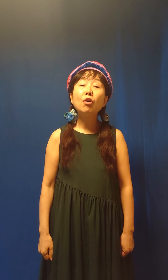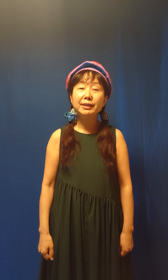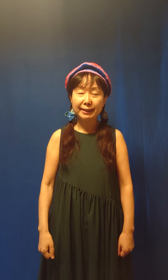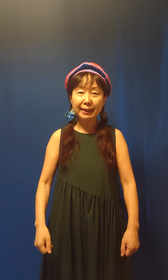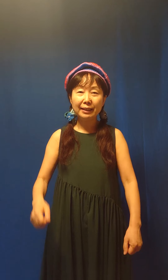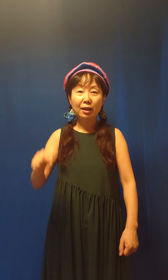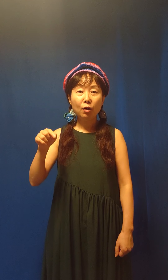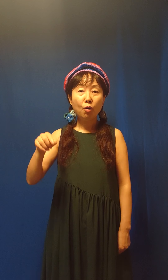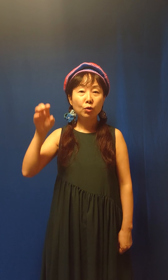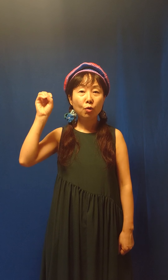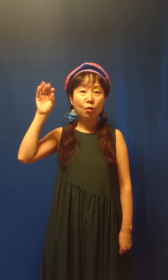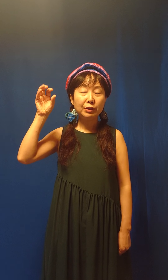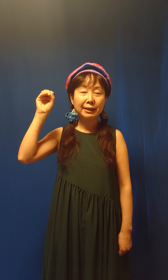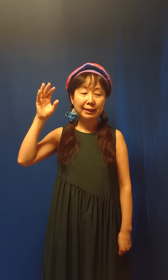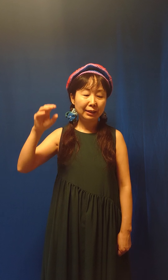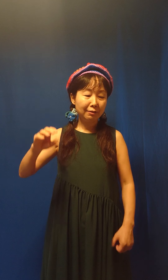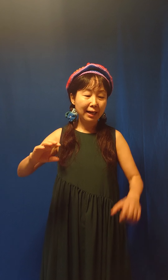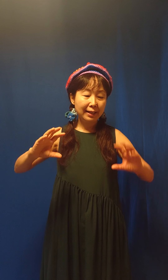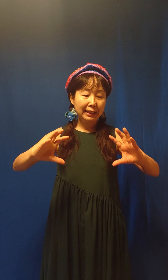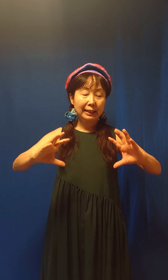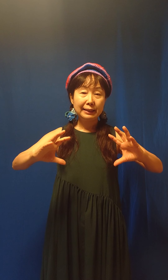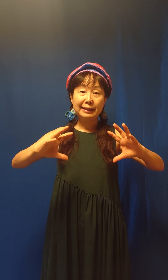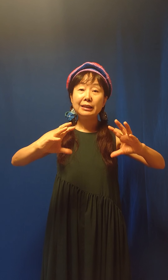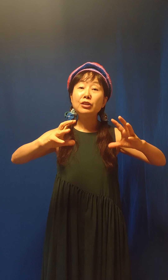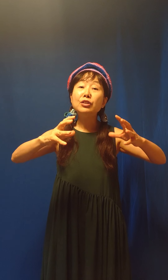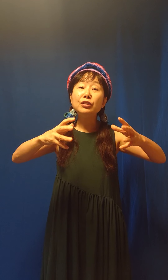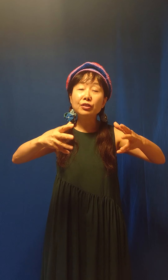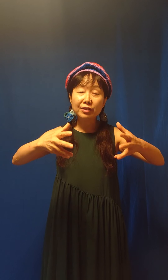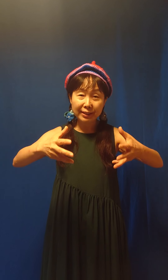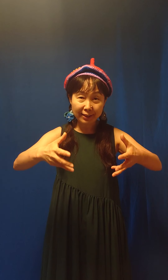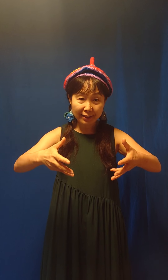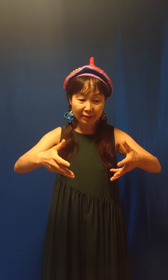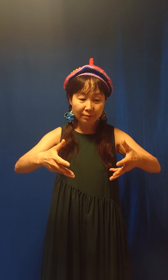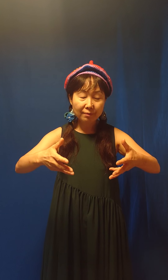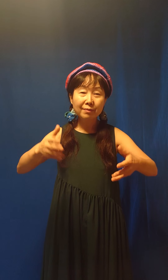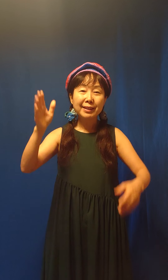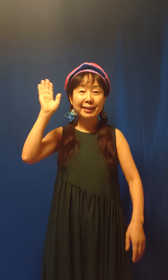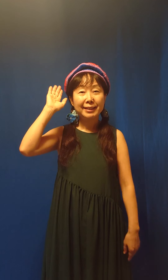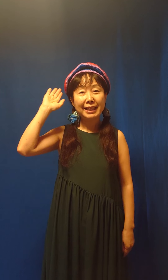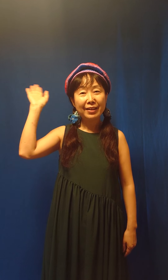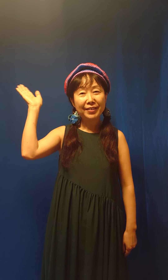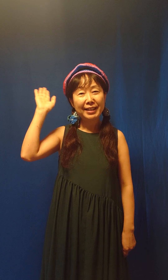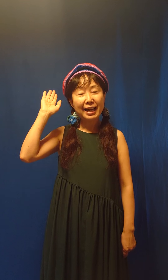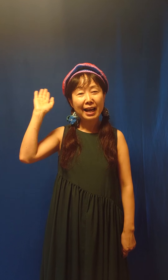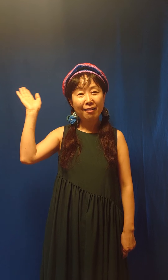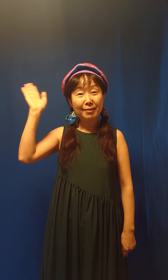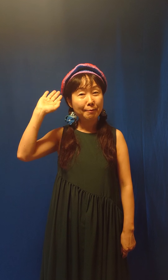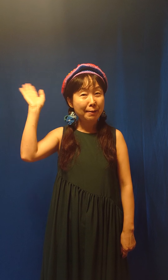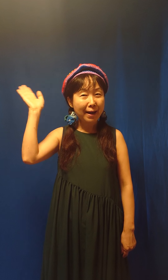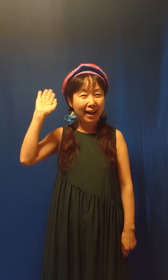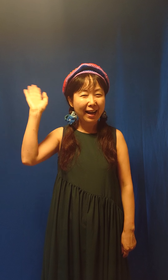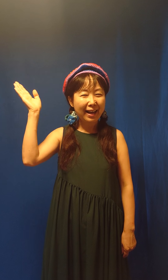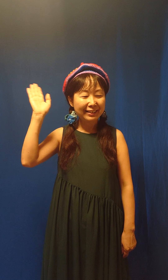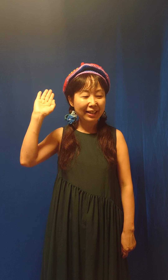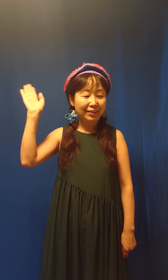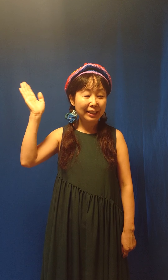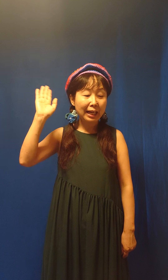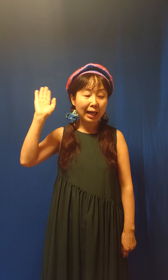星に、この星には、地球に、さよならを、バイバイ、さよなら